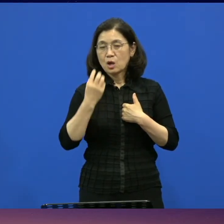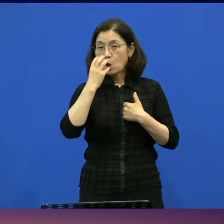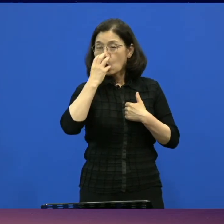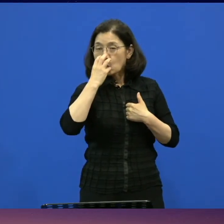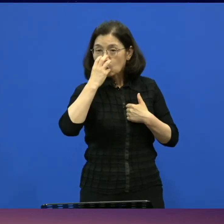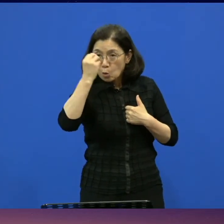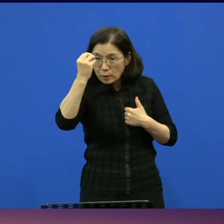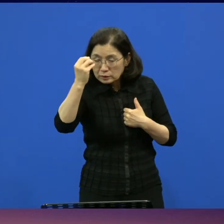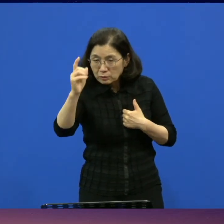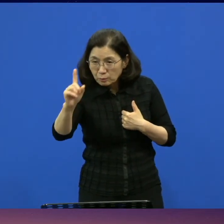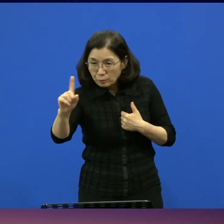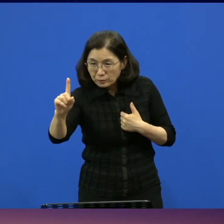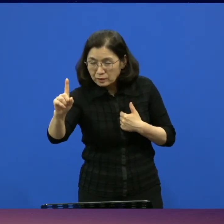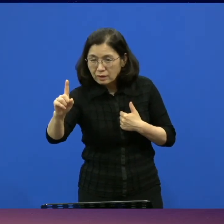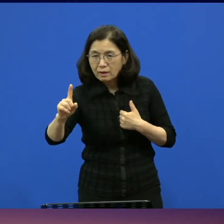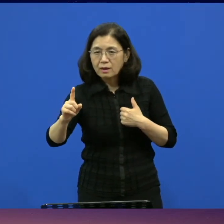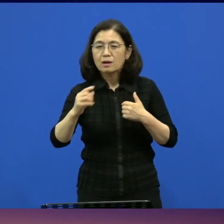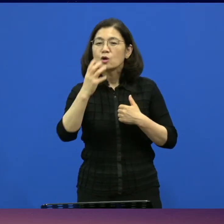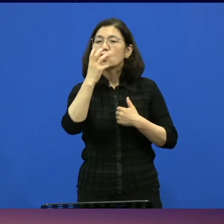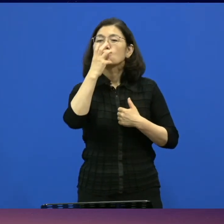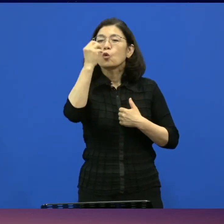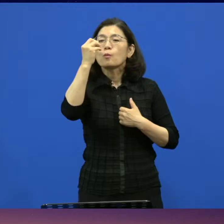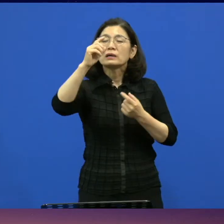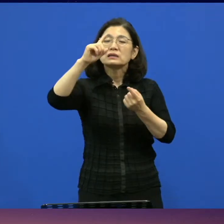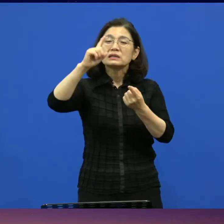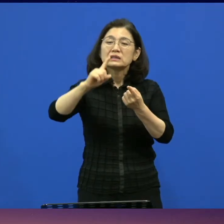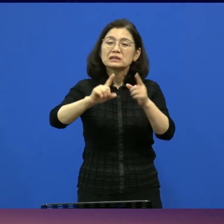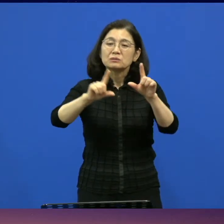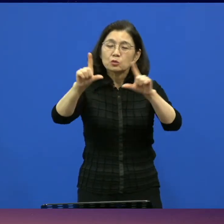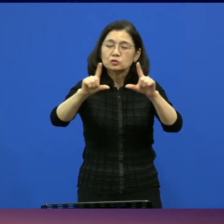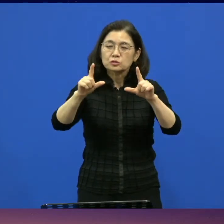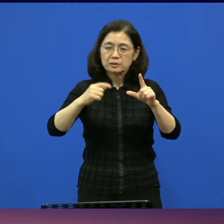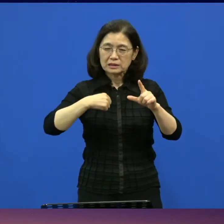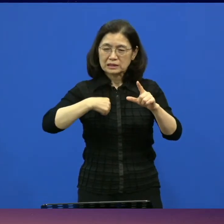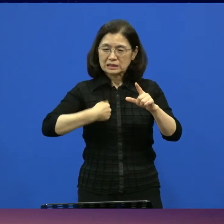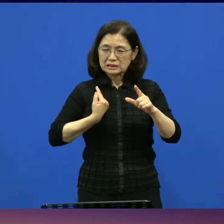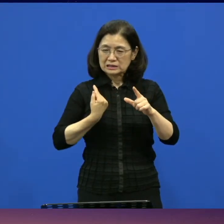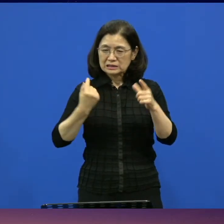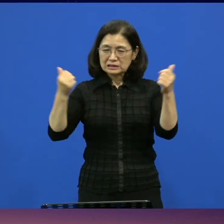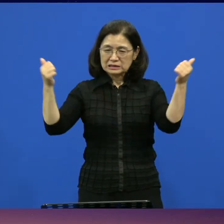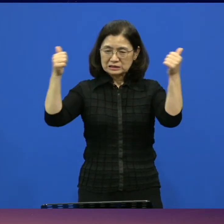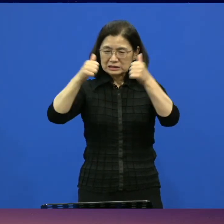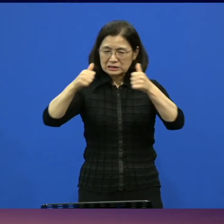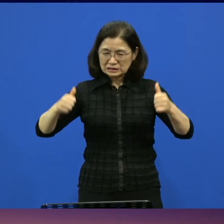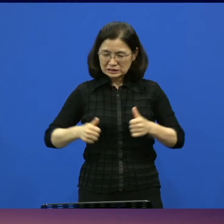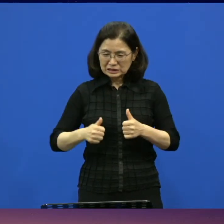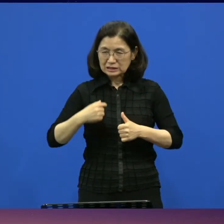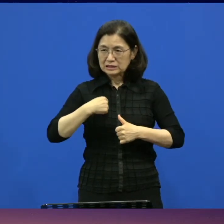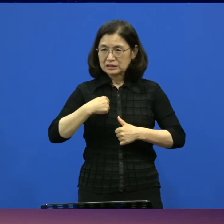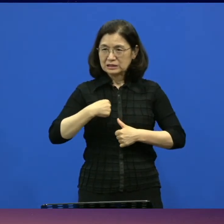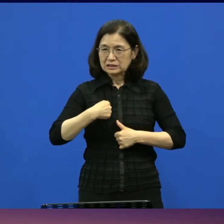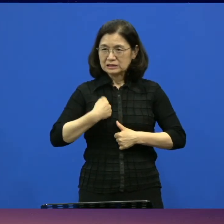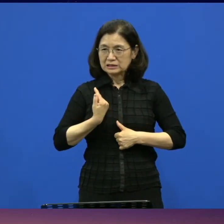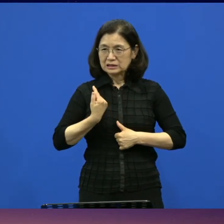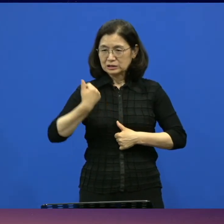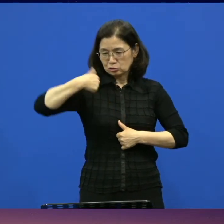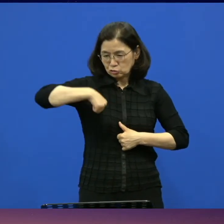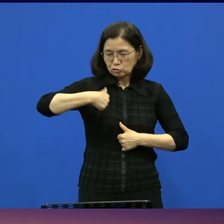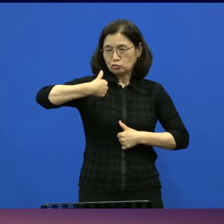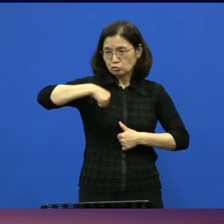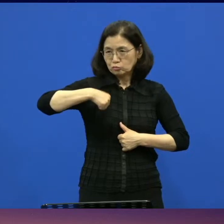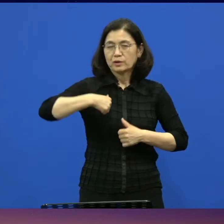자체가 우상 숭배예요. 자아 숭배. 골로새서에 의하면 자의적 숭배라고 그러잖아요.